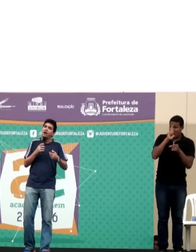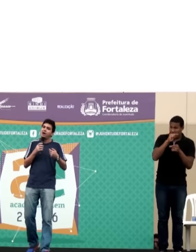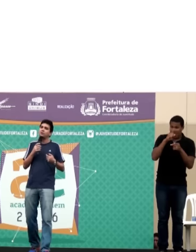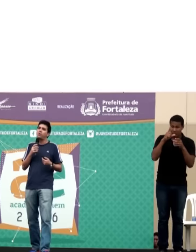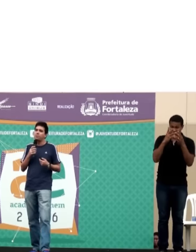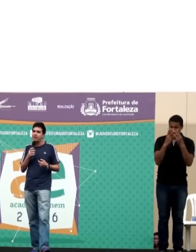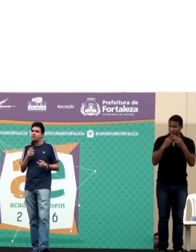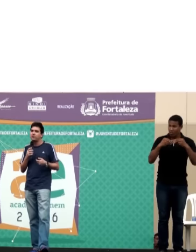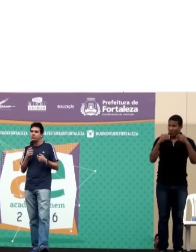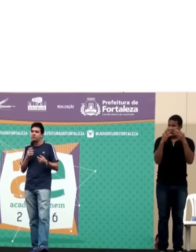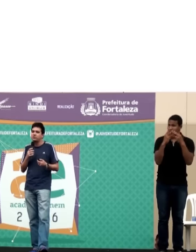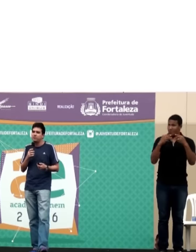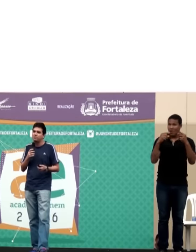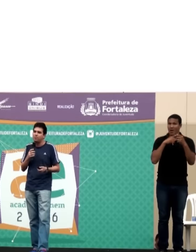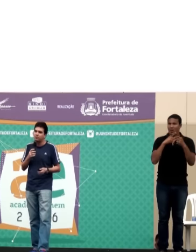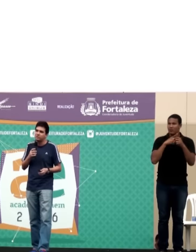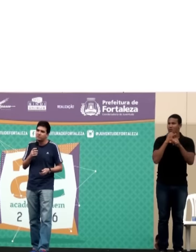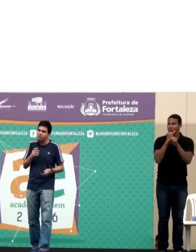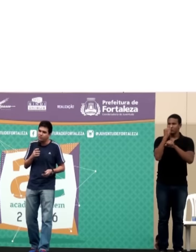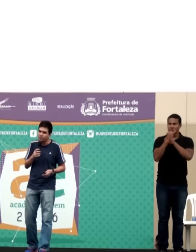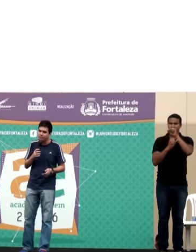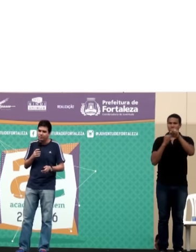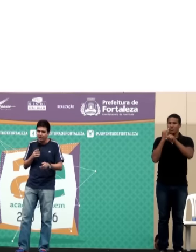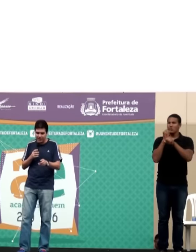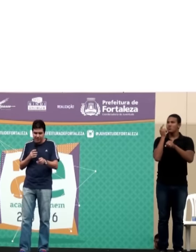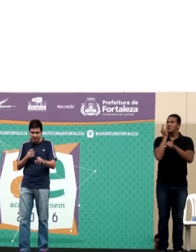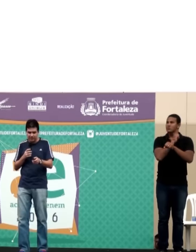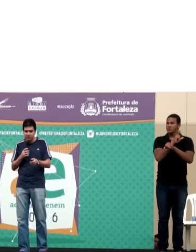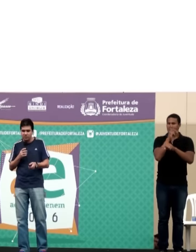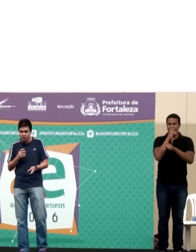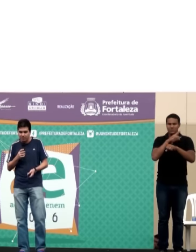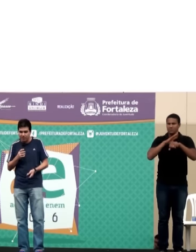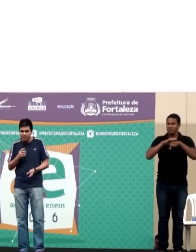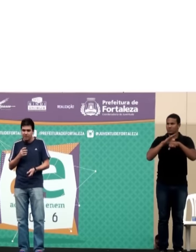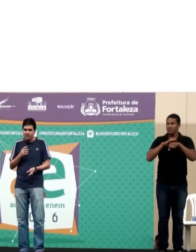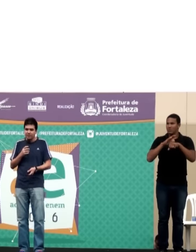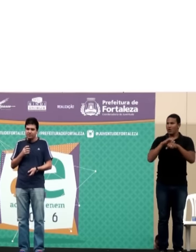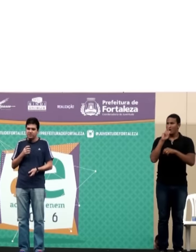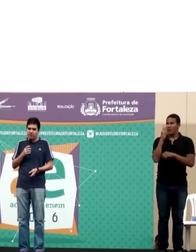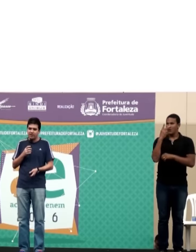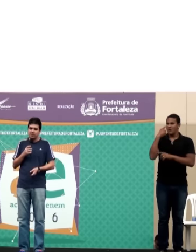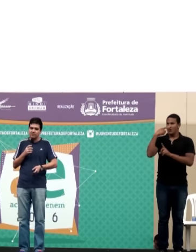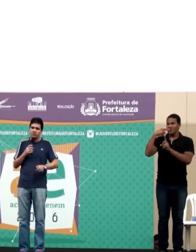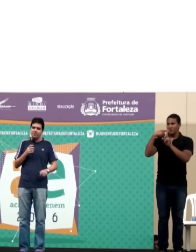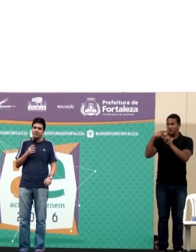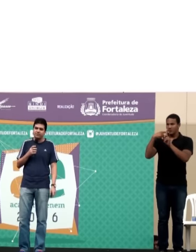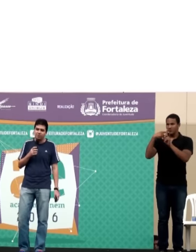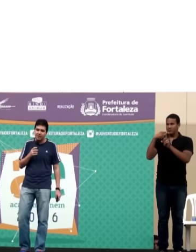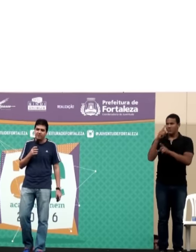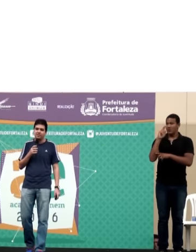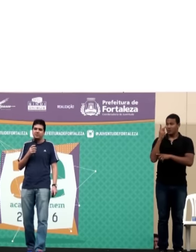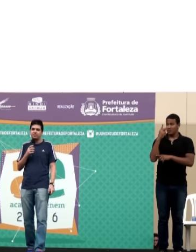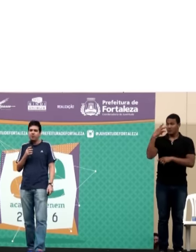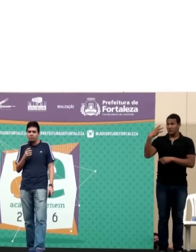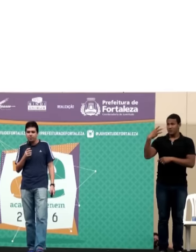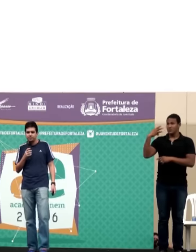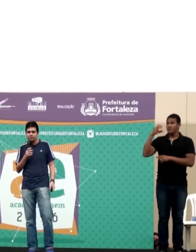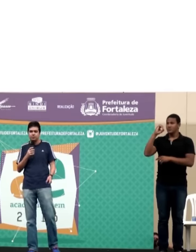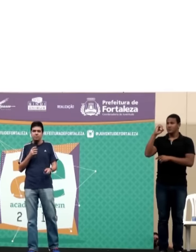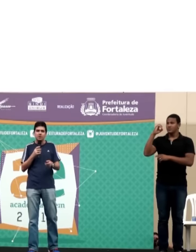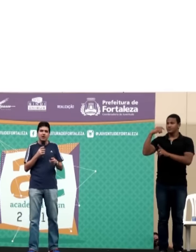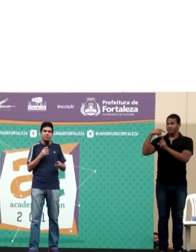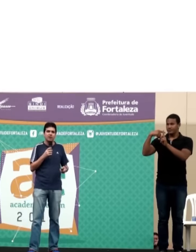ionizam atualmente, a gente diz, produzindo o íon H3O+. Esse íon H3O+ é formado aí dessa